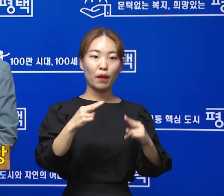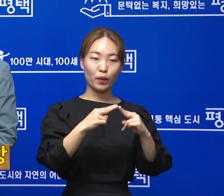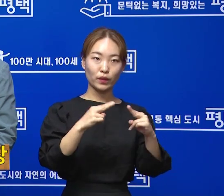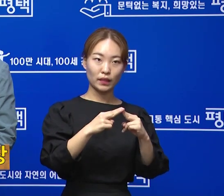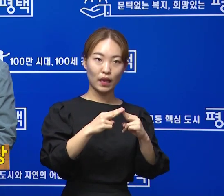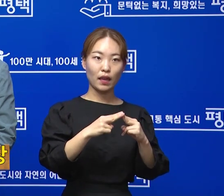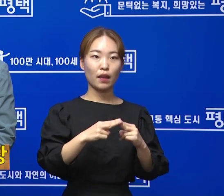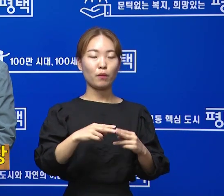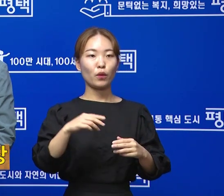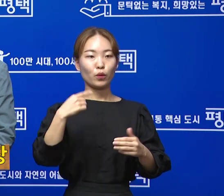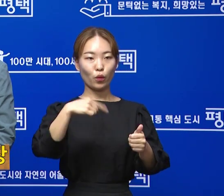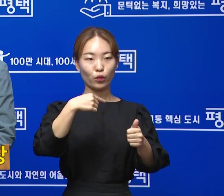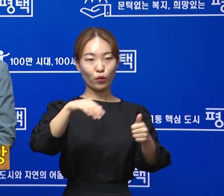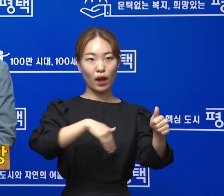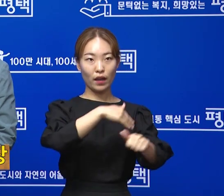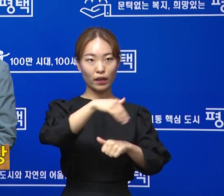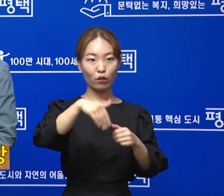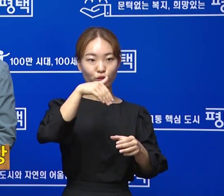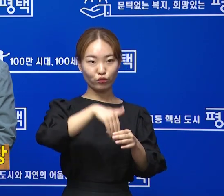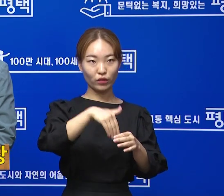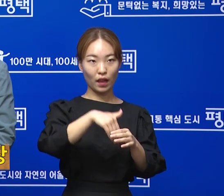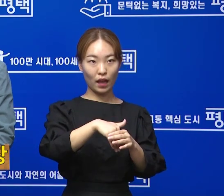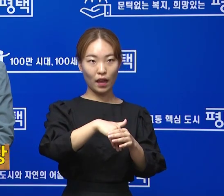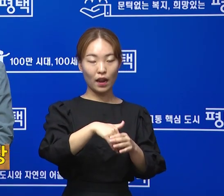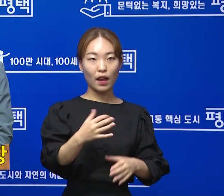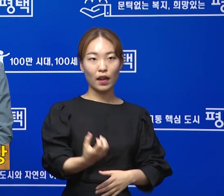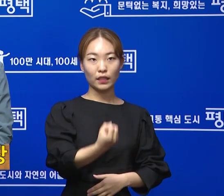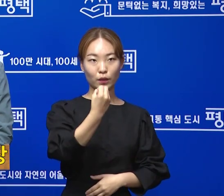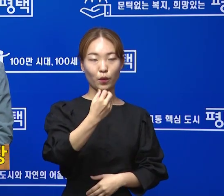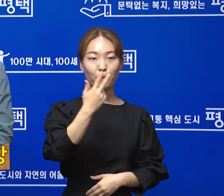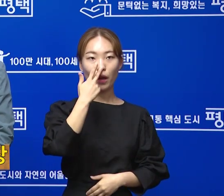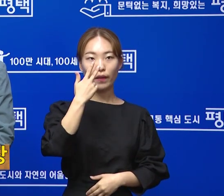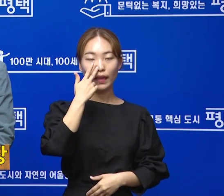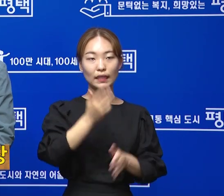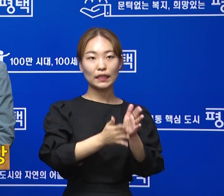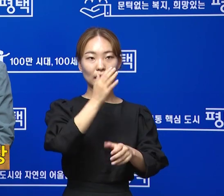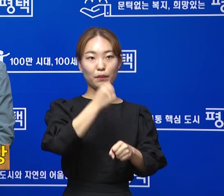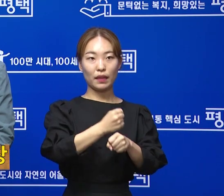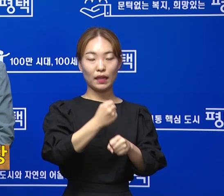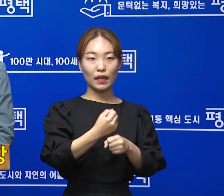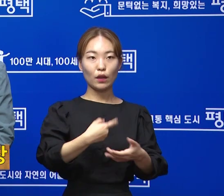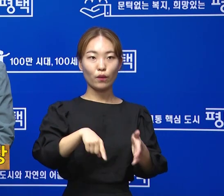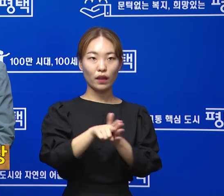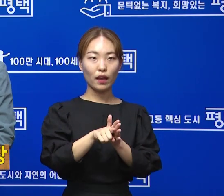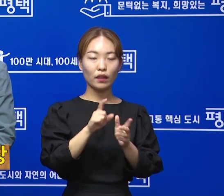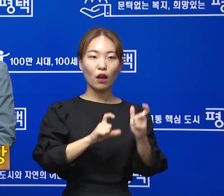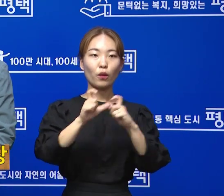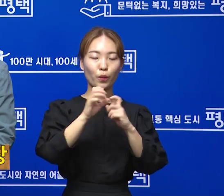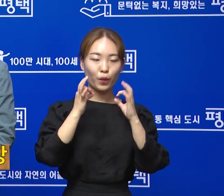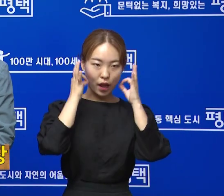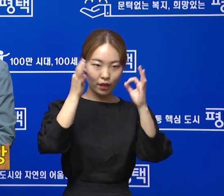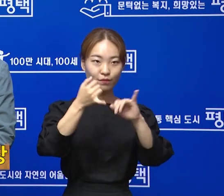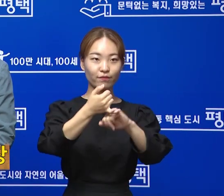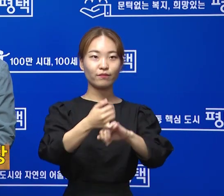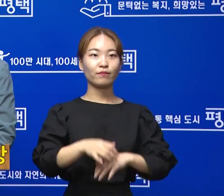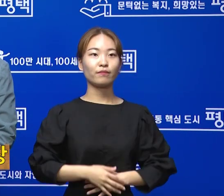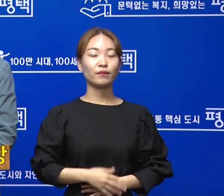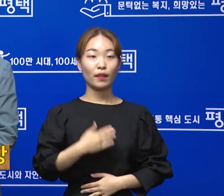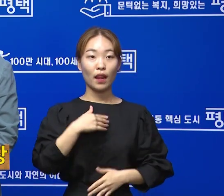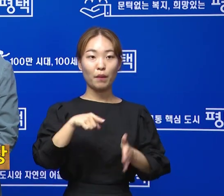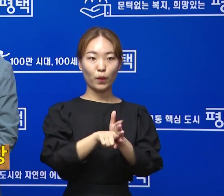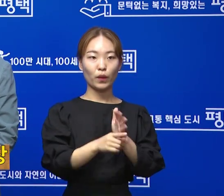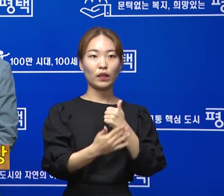교육, 환경, 문화에서 모두가 인정하는 평택시를 만들기 위해 더 열심히 또 그리고 더 노력하겠습니다. 저를